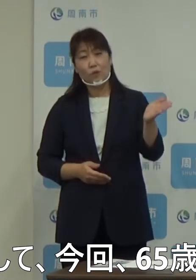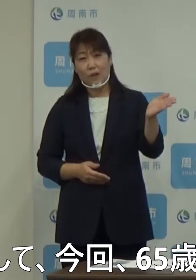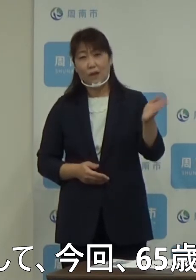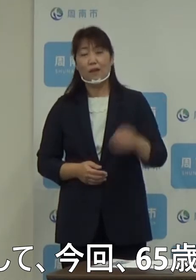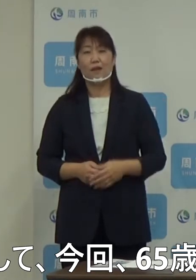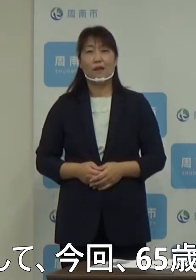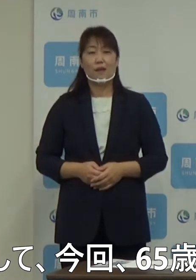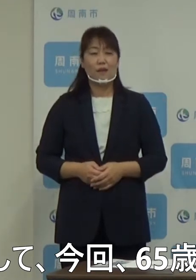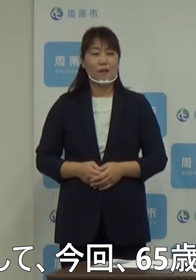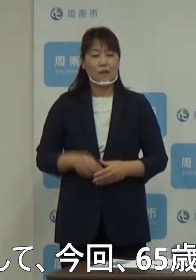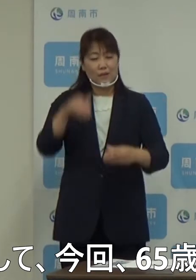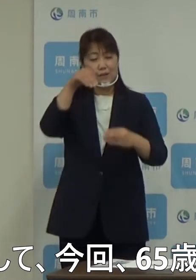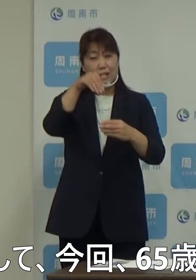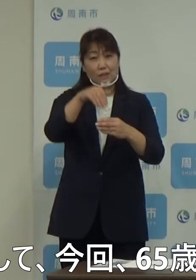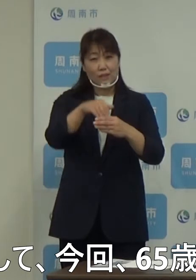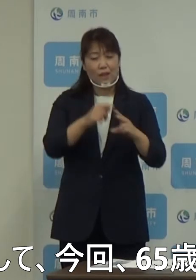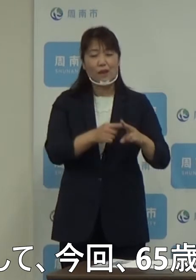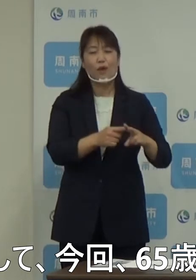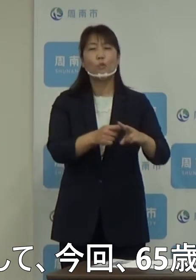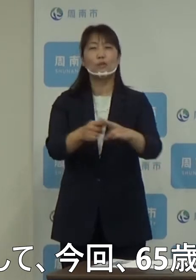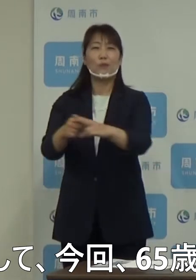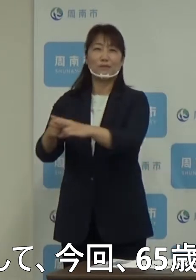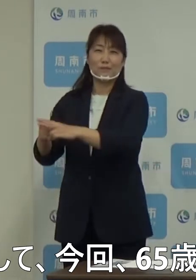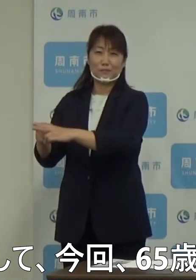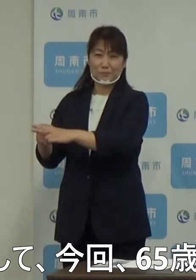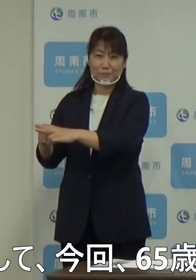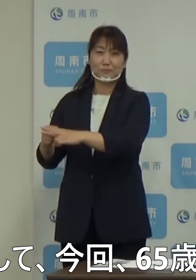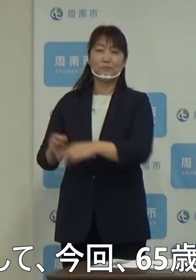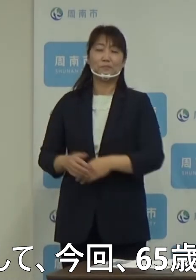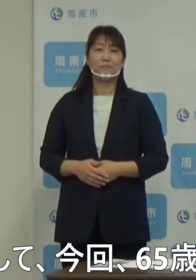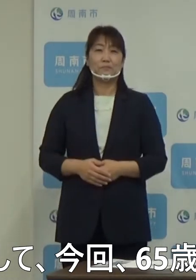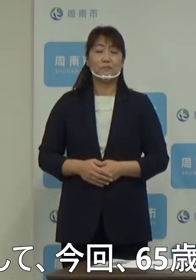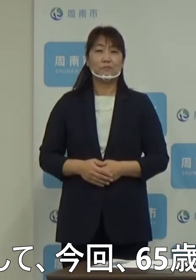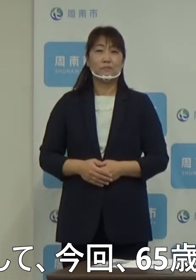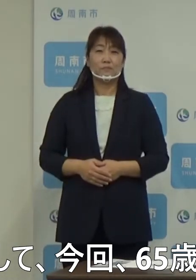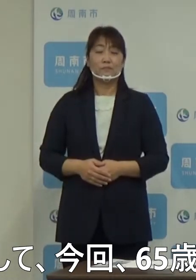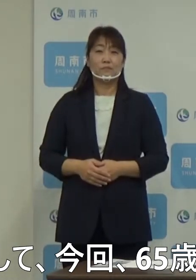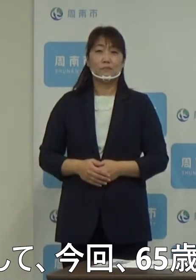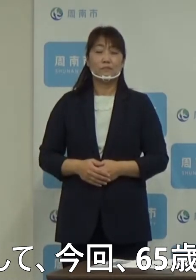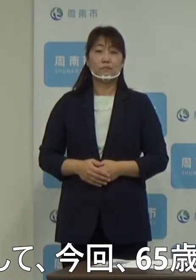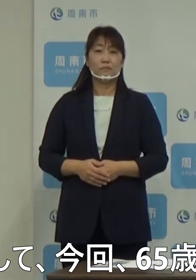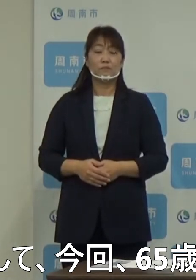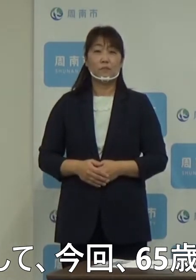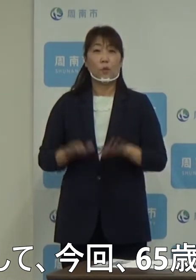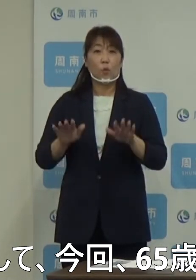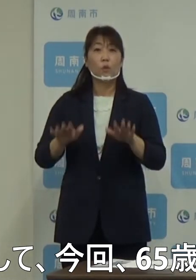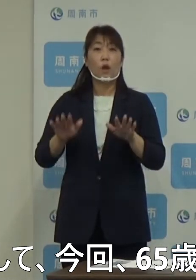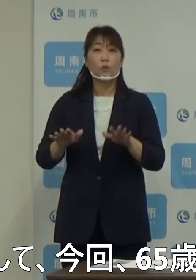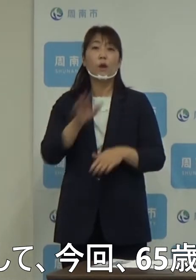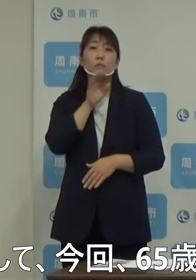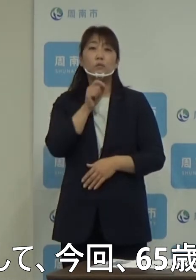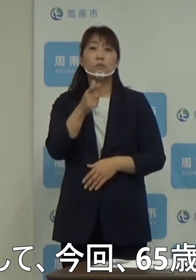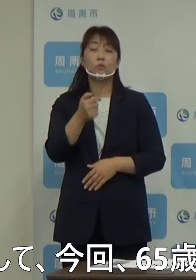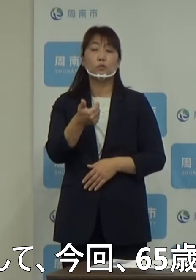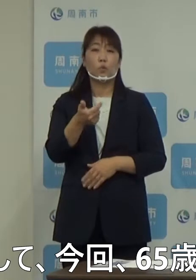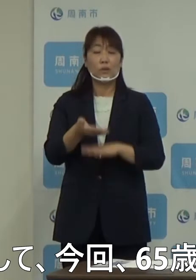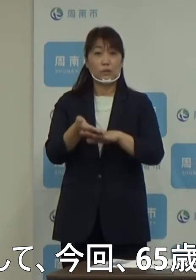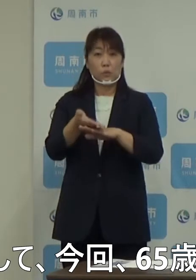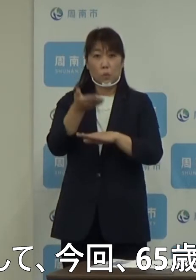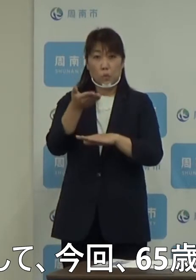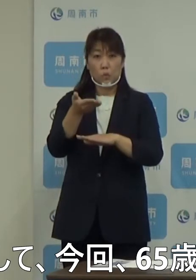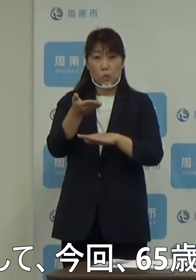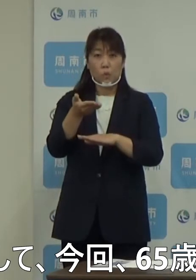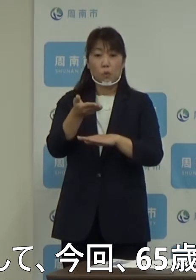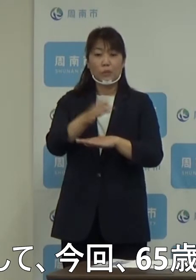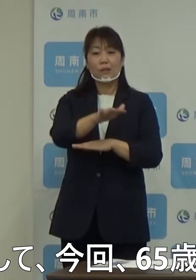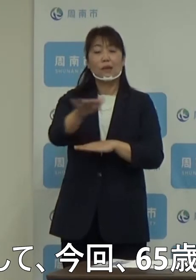これをこの封筒に入れてお送りさせていただきます。でそして今回65歳以上の